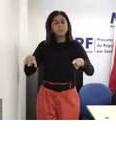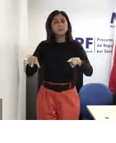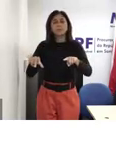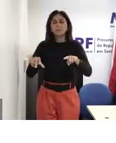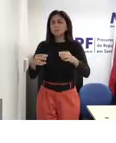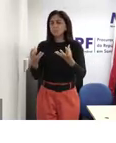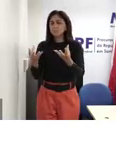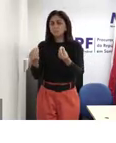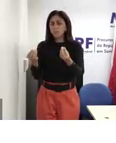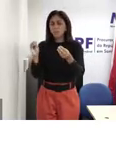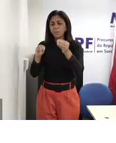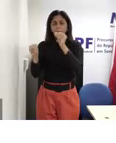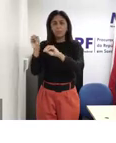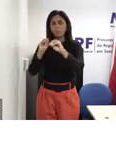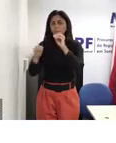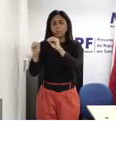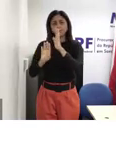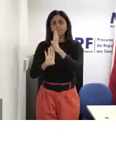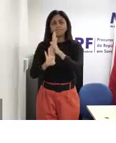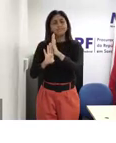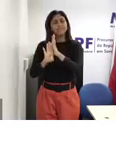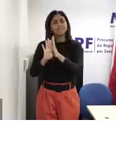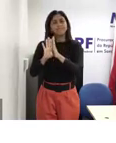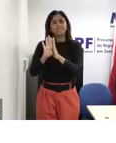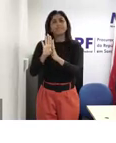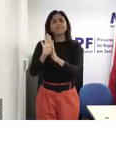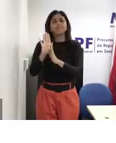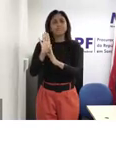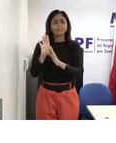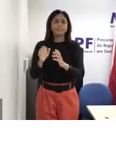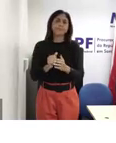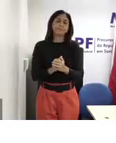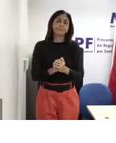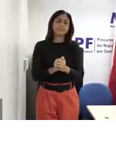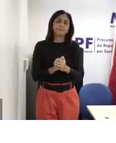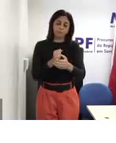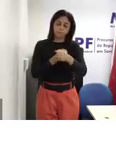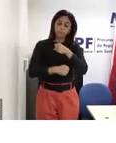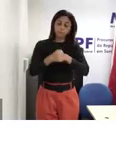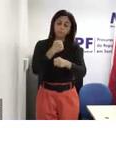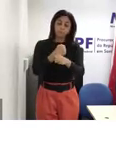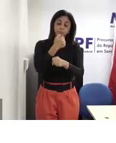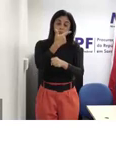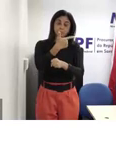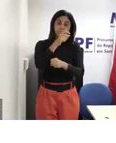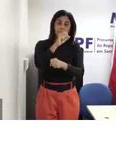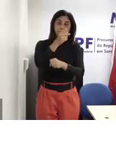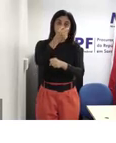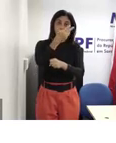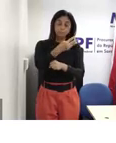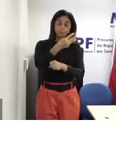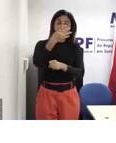vocês podem ver aqui que a safernet recebeu no ano de 2023 mais de 70.000